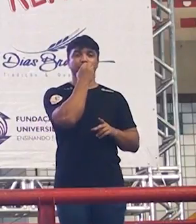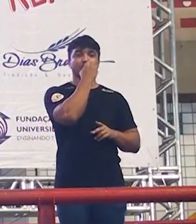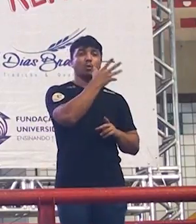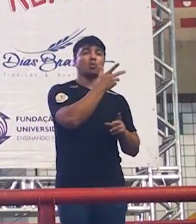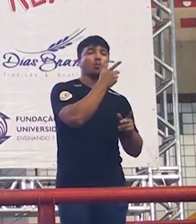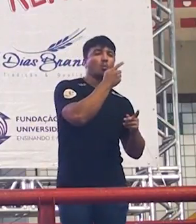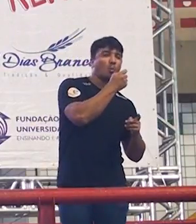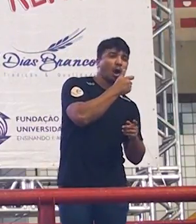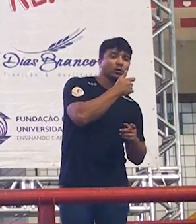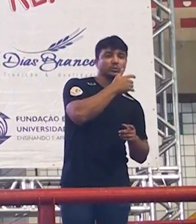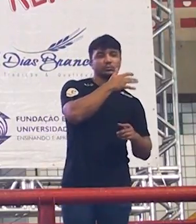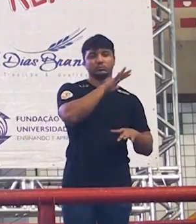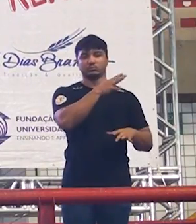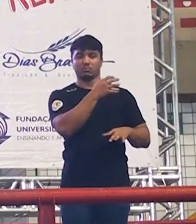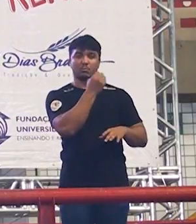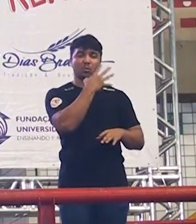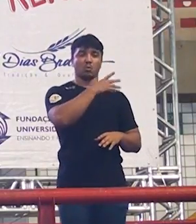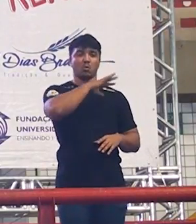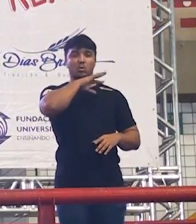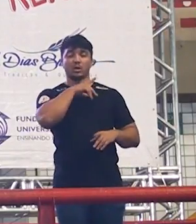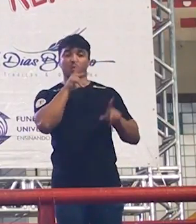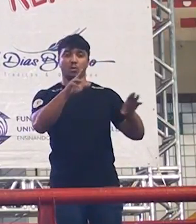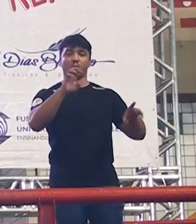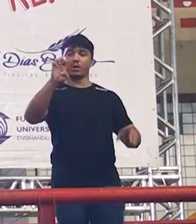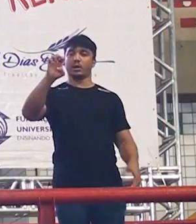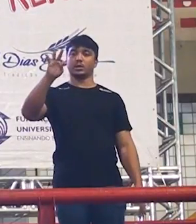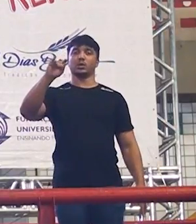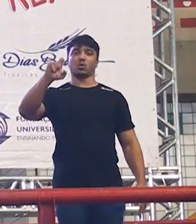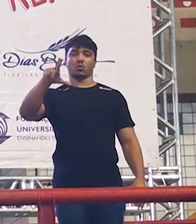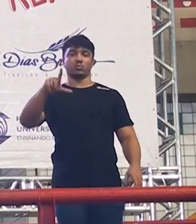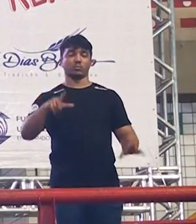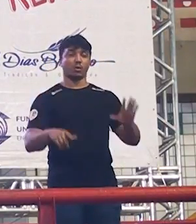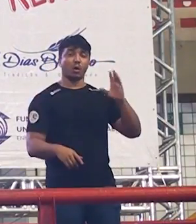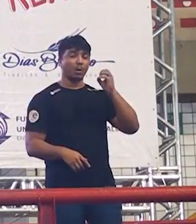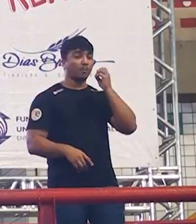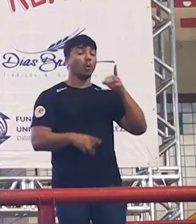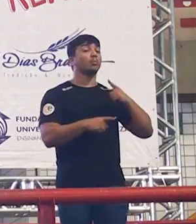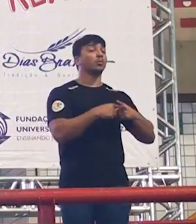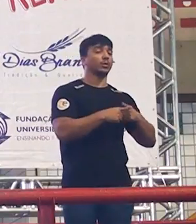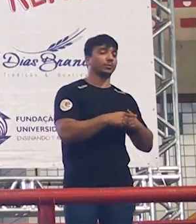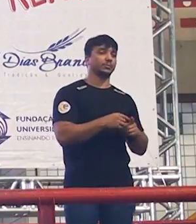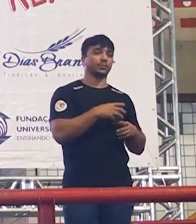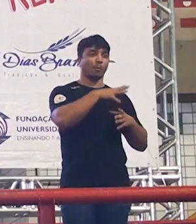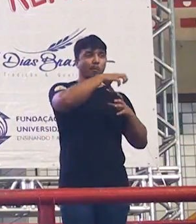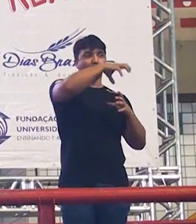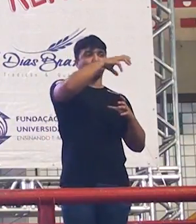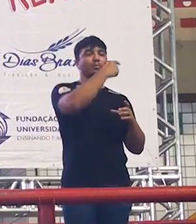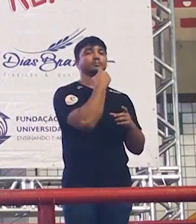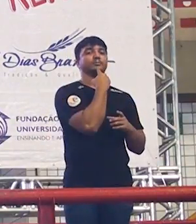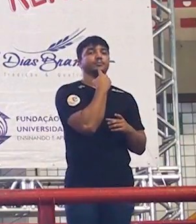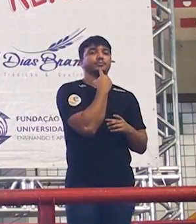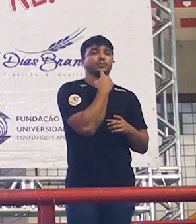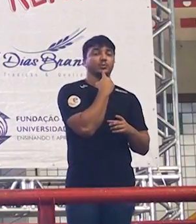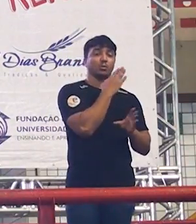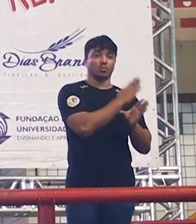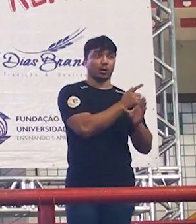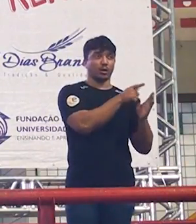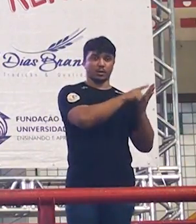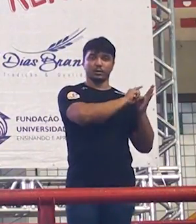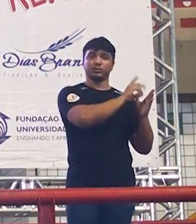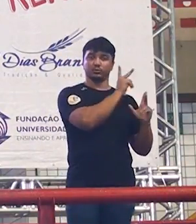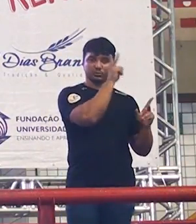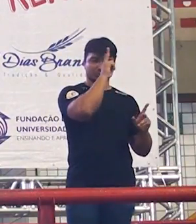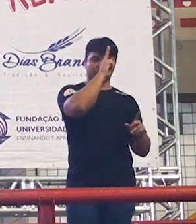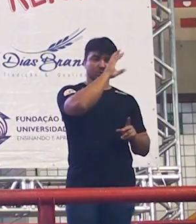as mesmas desvantagens do etanol. Vantagens: polui menos, porque produz um CO2 que já havia